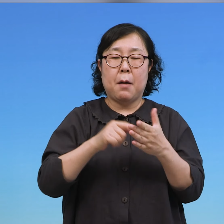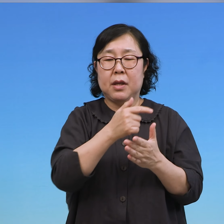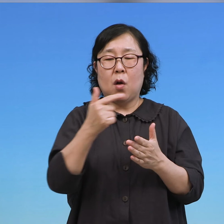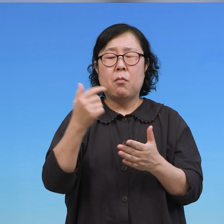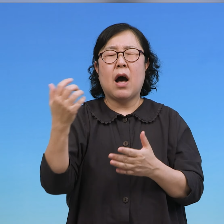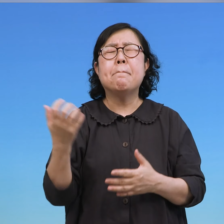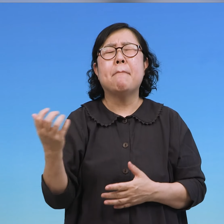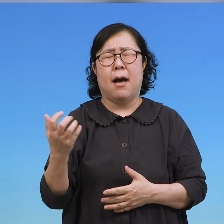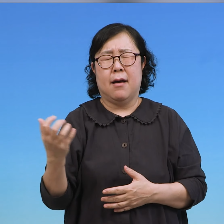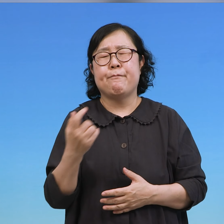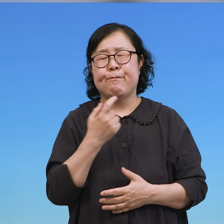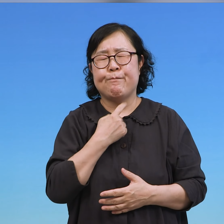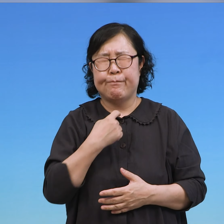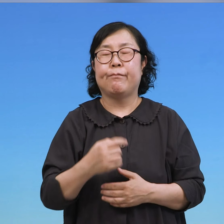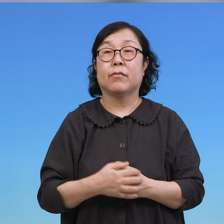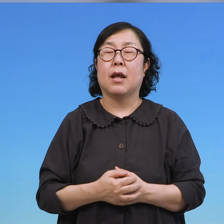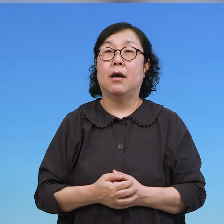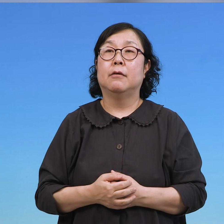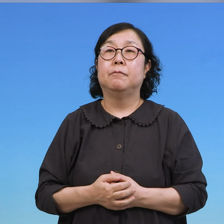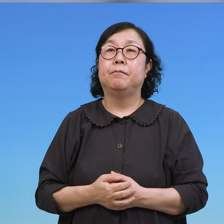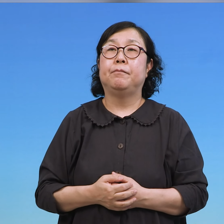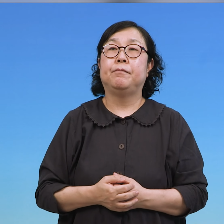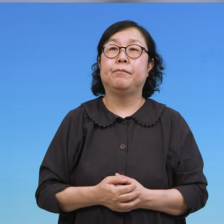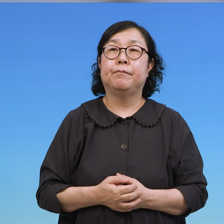너무 아팠습니다.